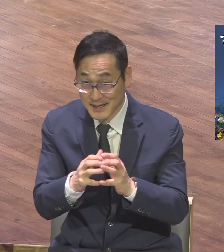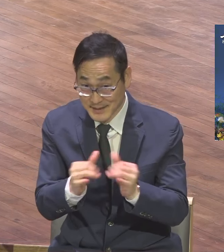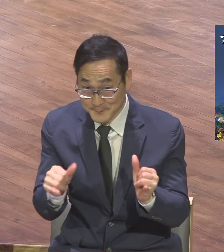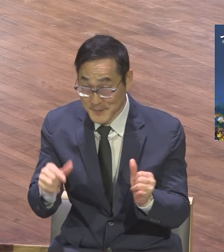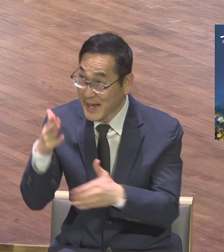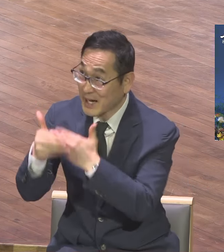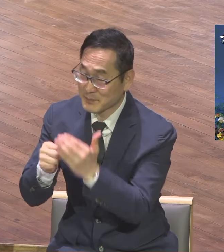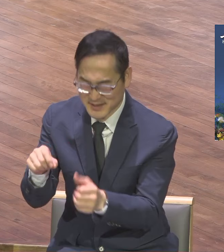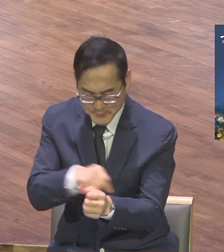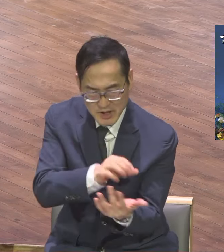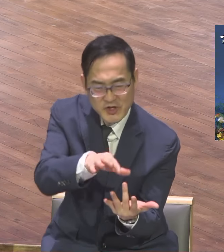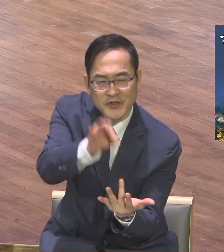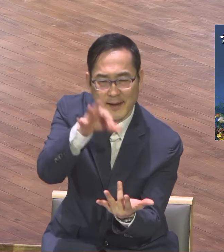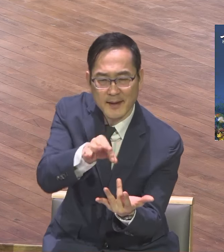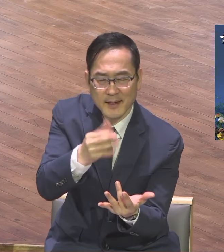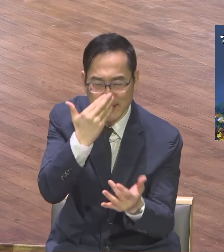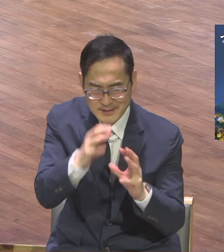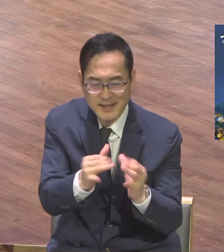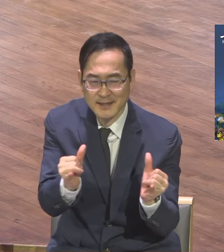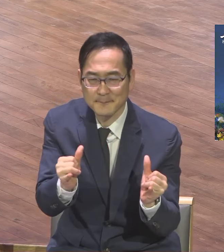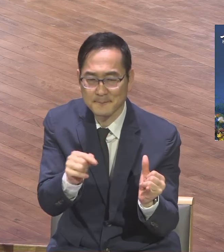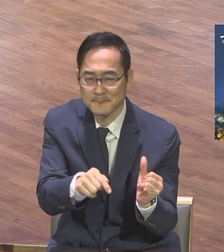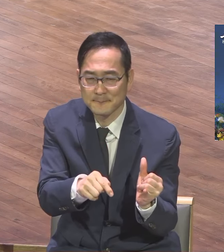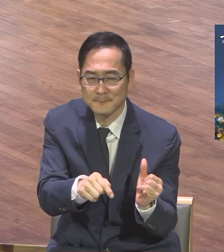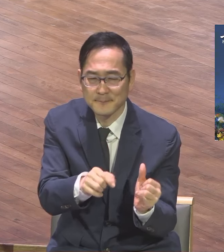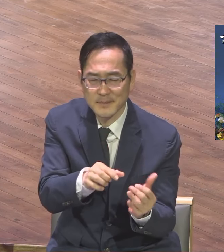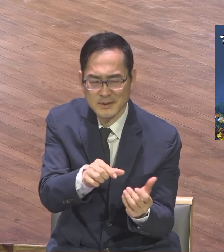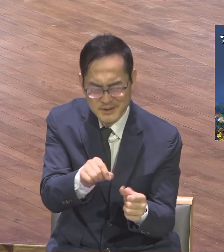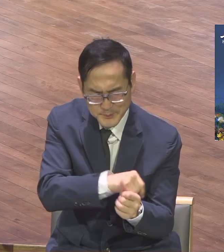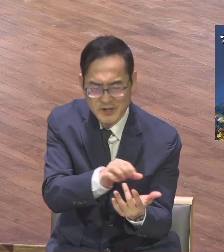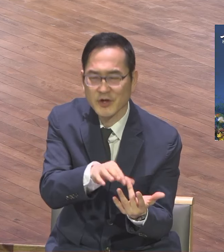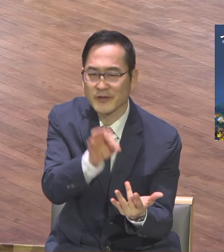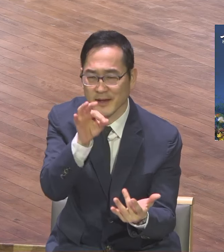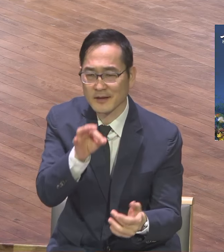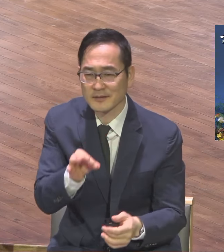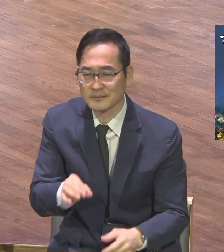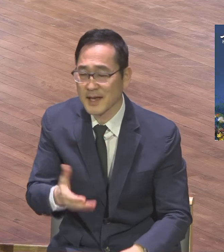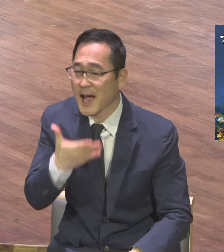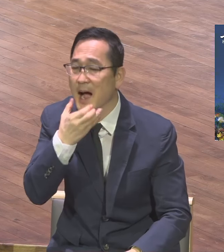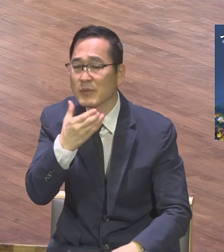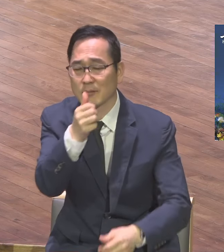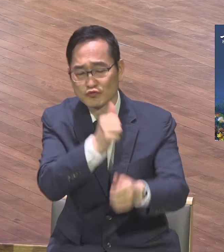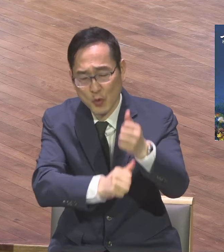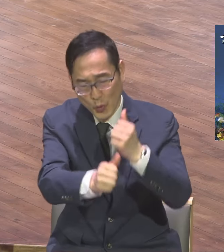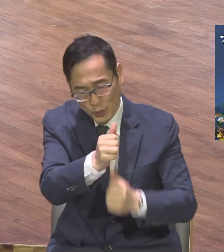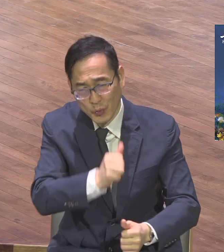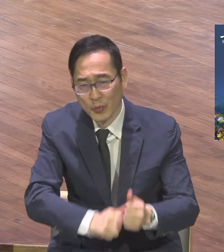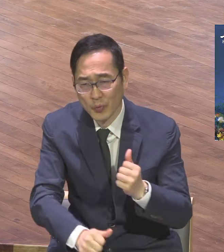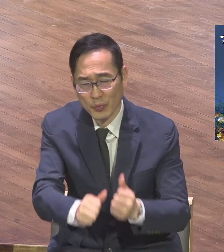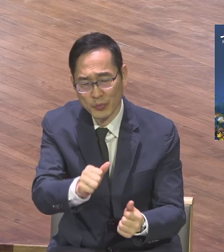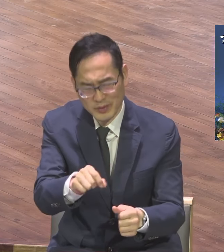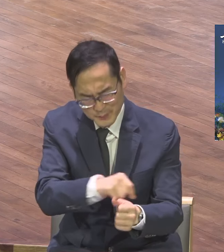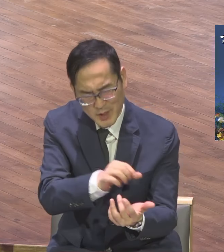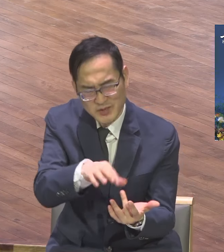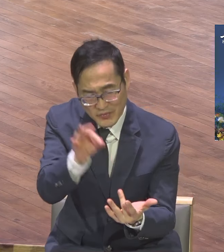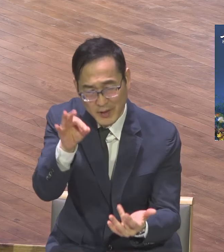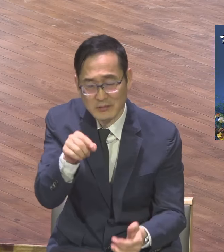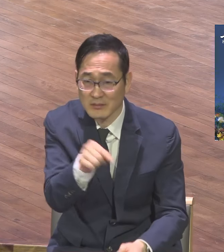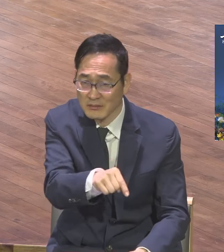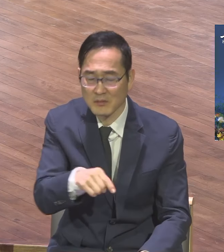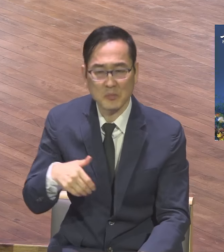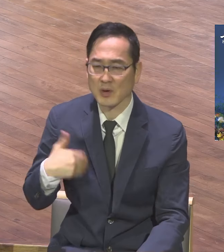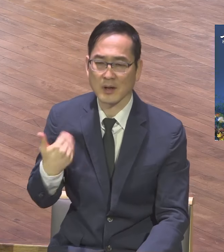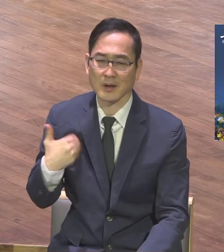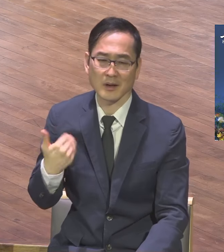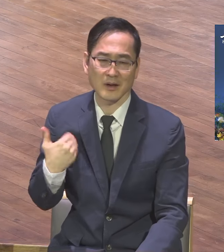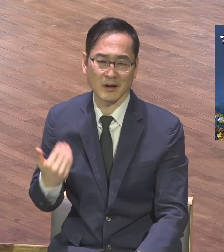선택했는데 그것도 유일하게 지구촌에 이스라엘만 아브라함의 후손만 선택했는데 몰라요.